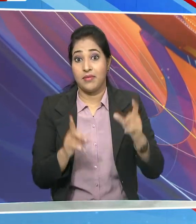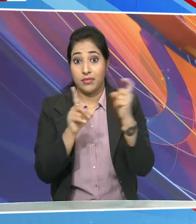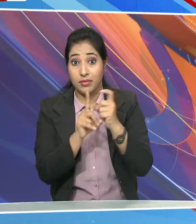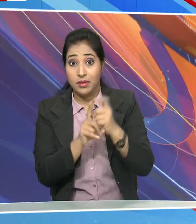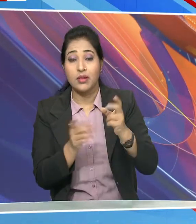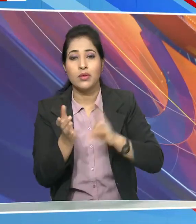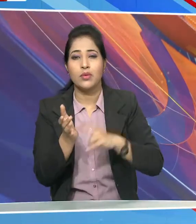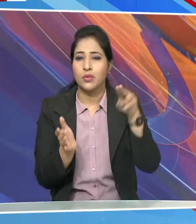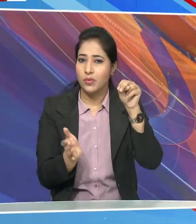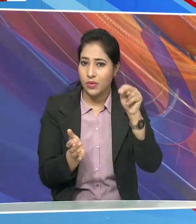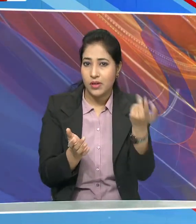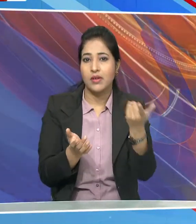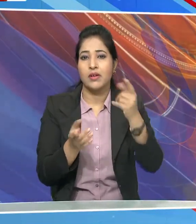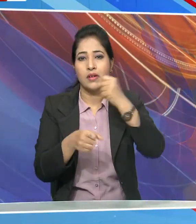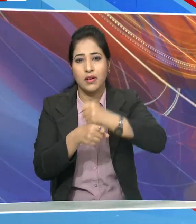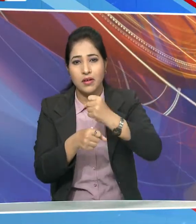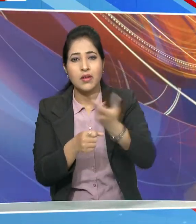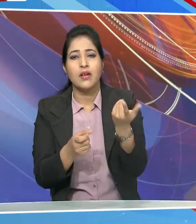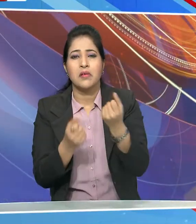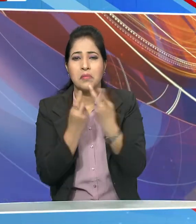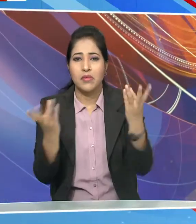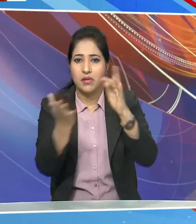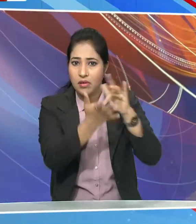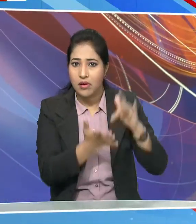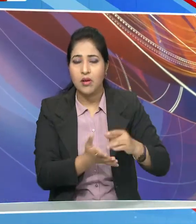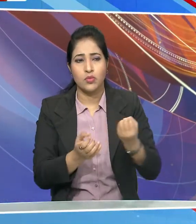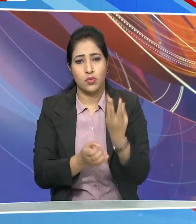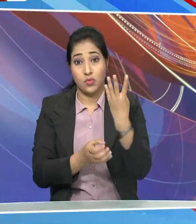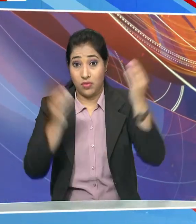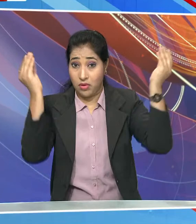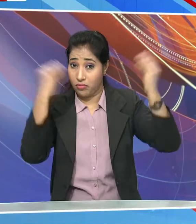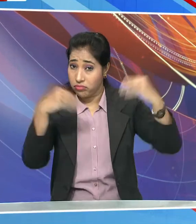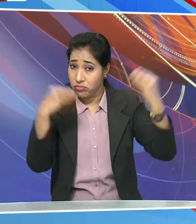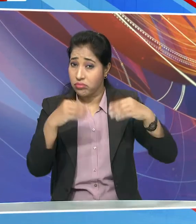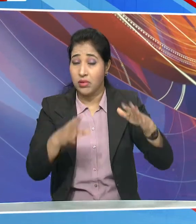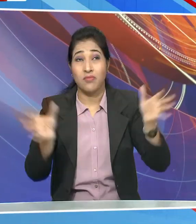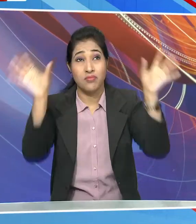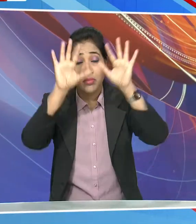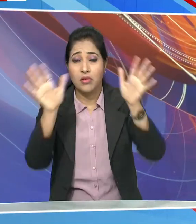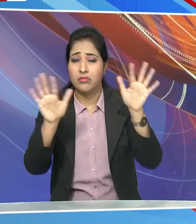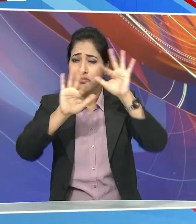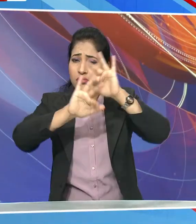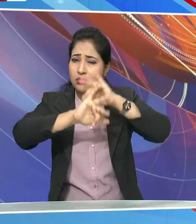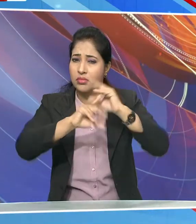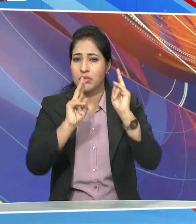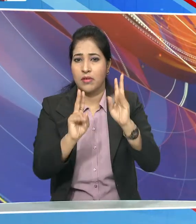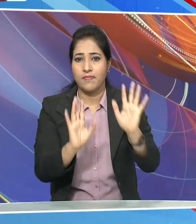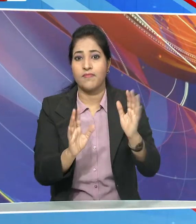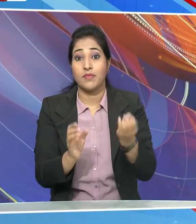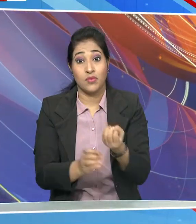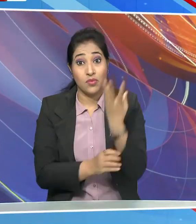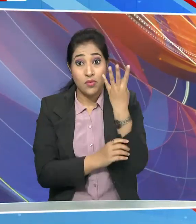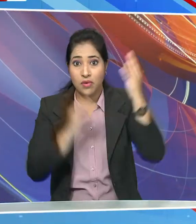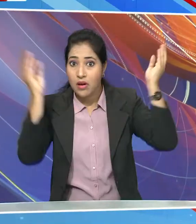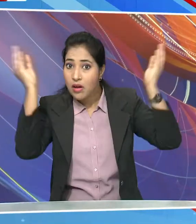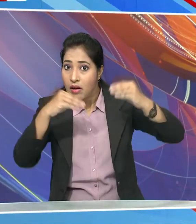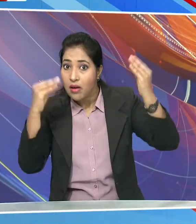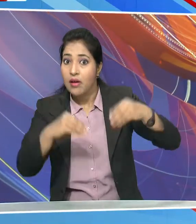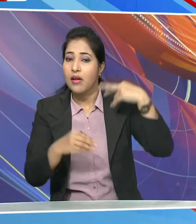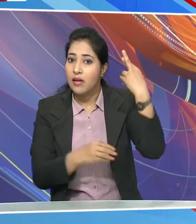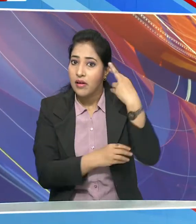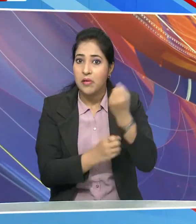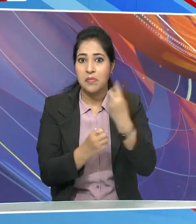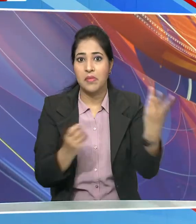नोएडा गाजियाबाद समेत कई इलाकों में सुबह से बारिश हुई आसमान में गाने बादल छाई हुए हैं सुबह सुबह ही बारिश होने के करण